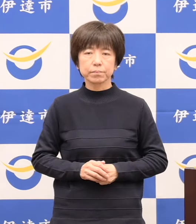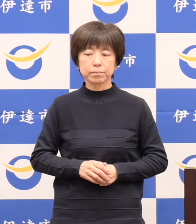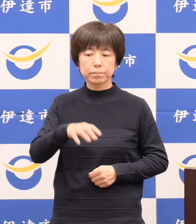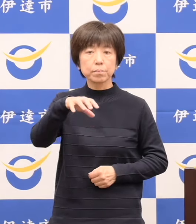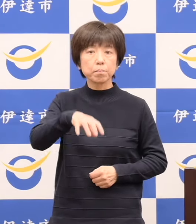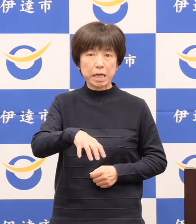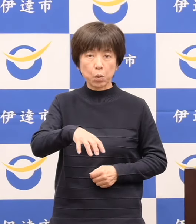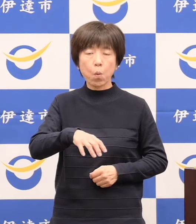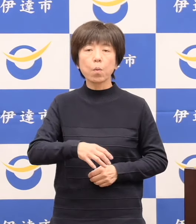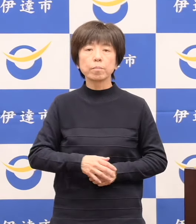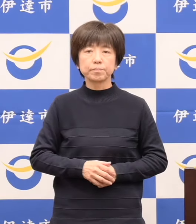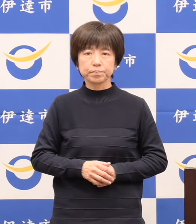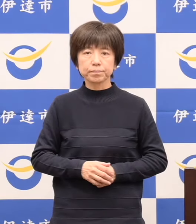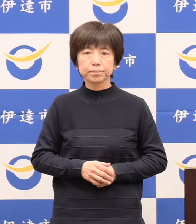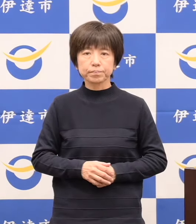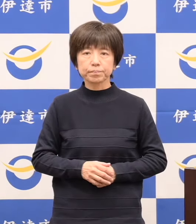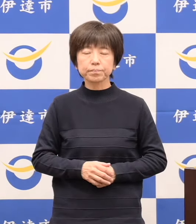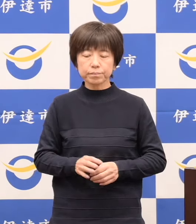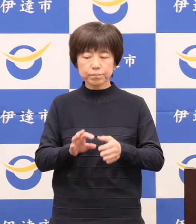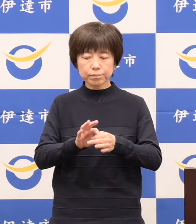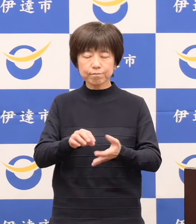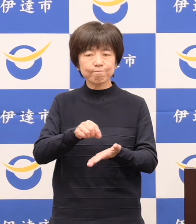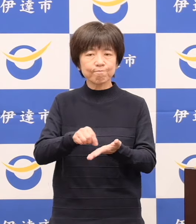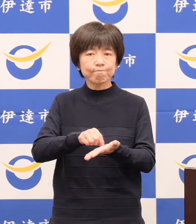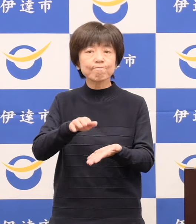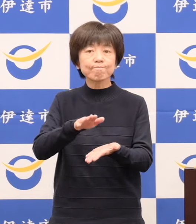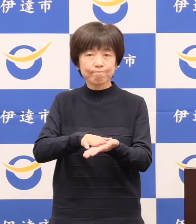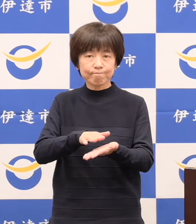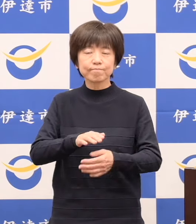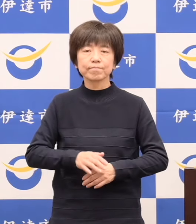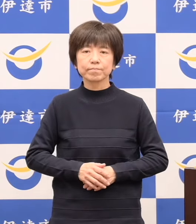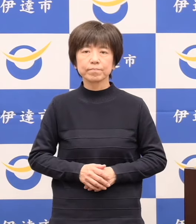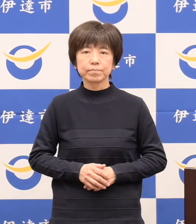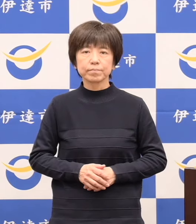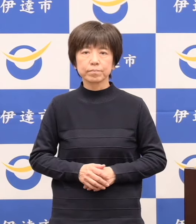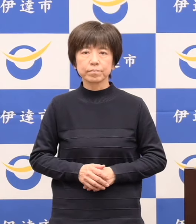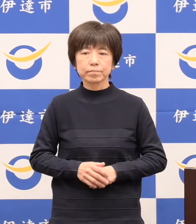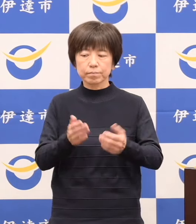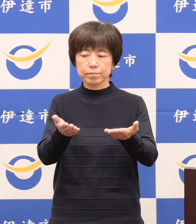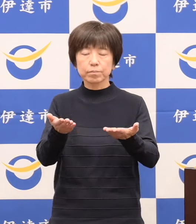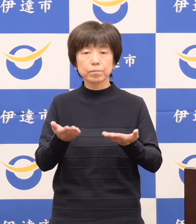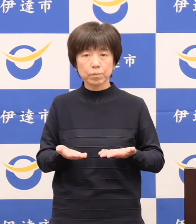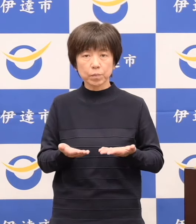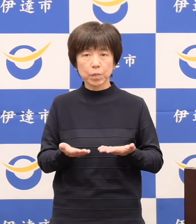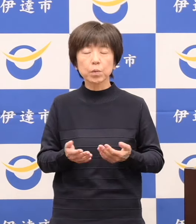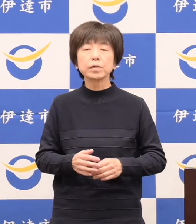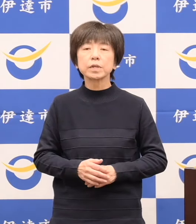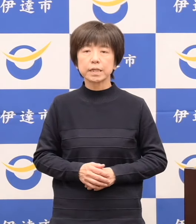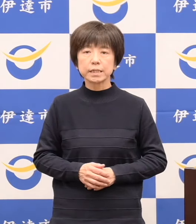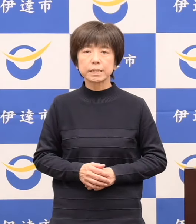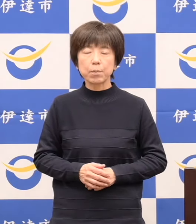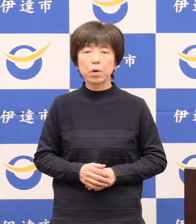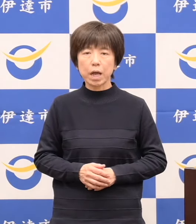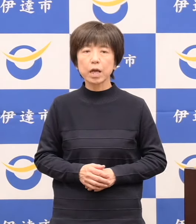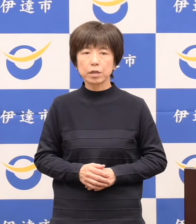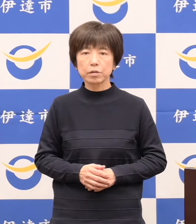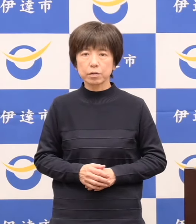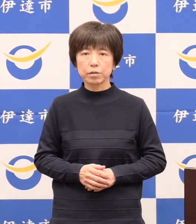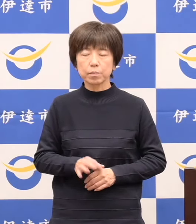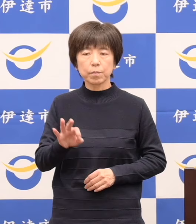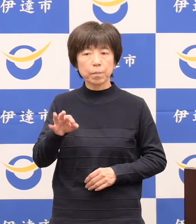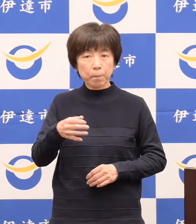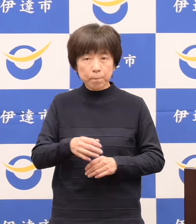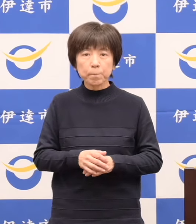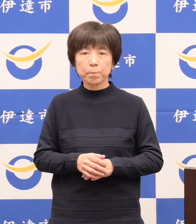場所については記載の通りであります。供給される物資でございますが、まずはアルファ